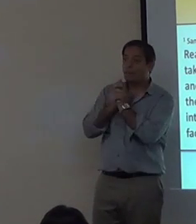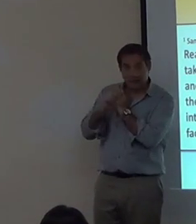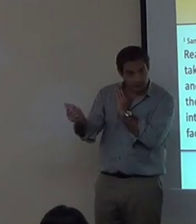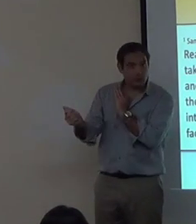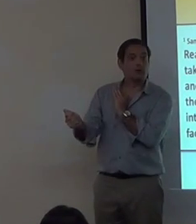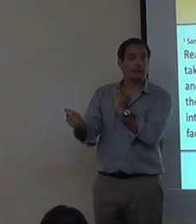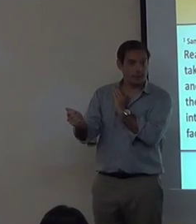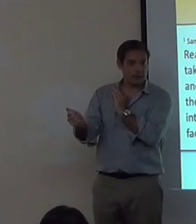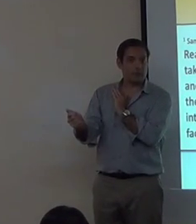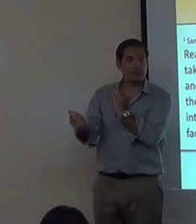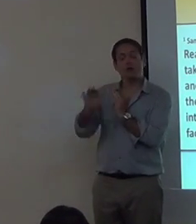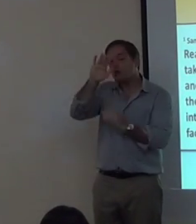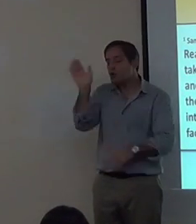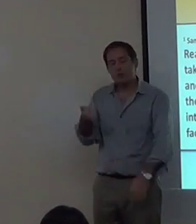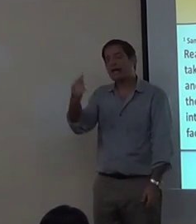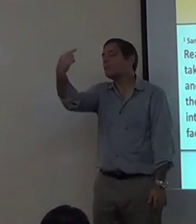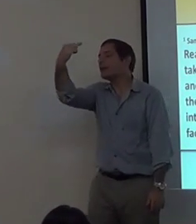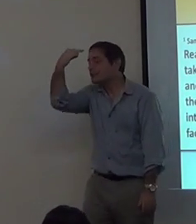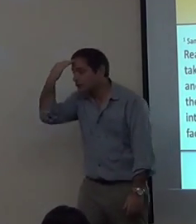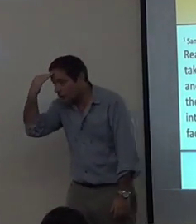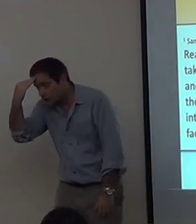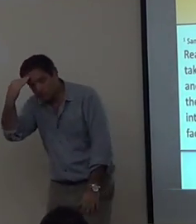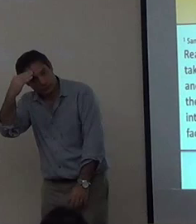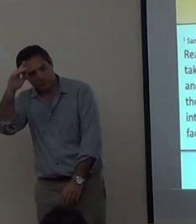Era experto, ¿ok? Pero